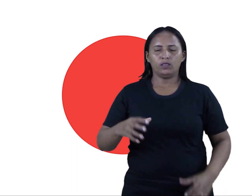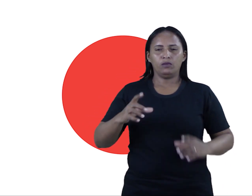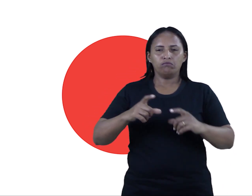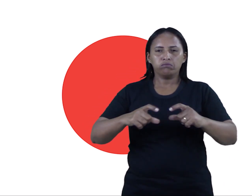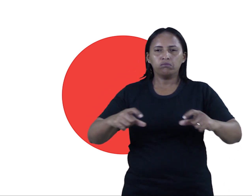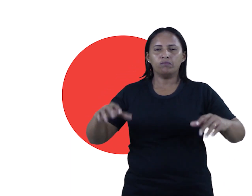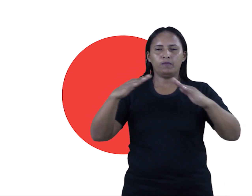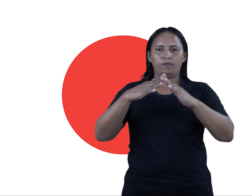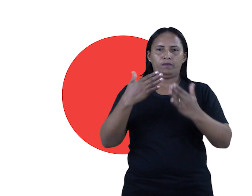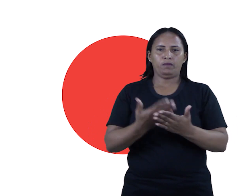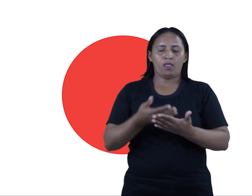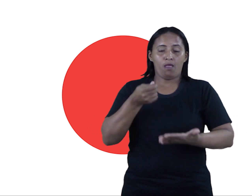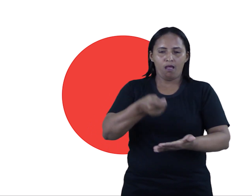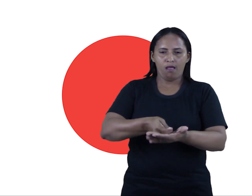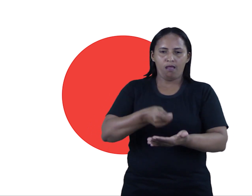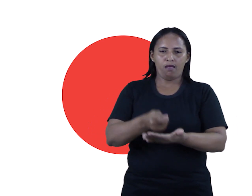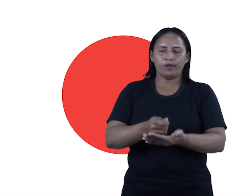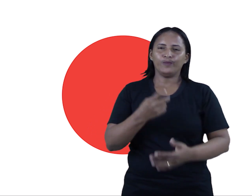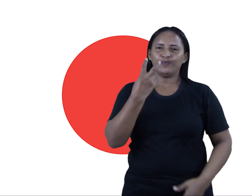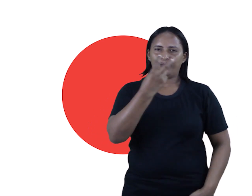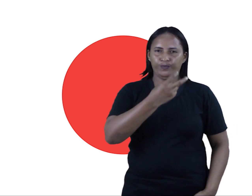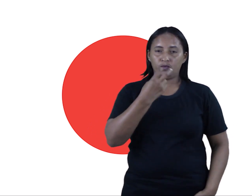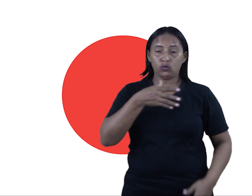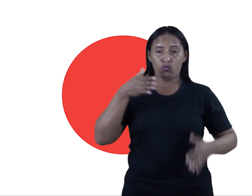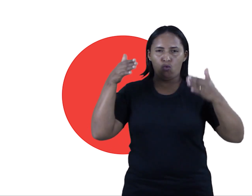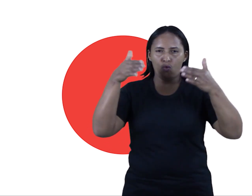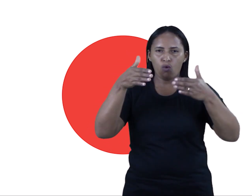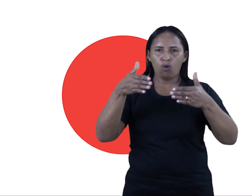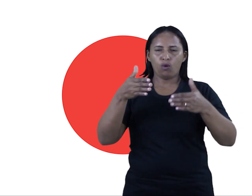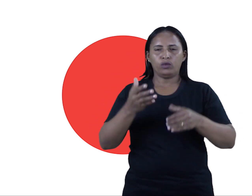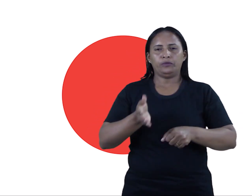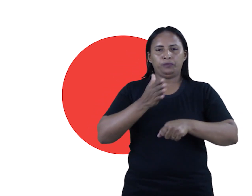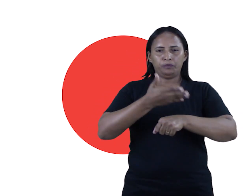o oralismo, com ênfase no ensino de leitura labial.